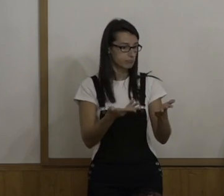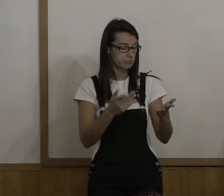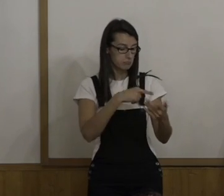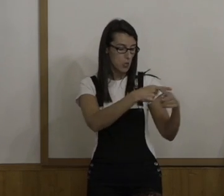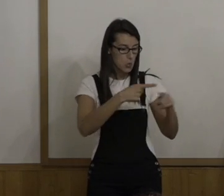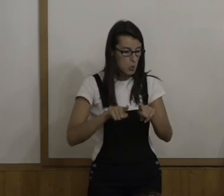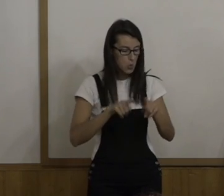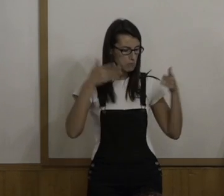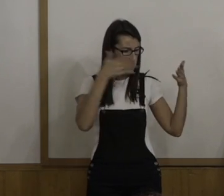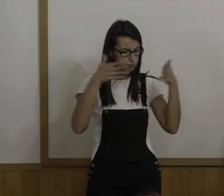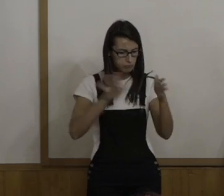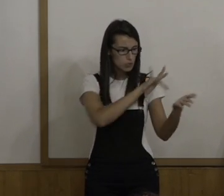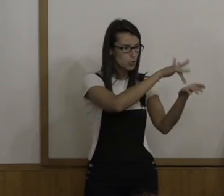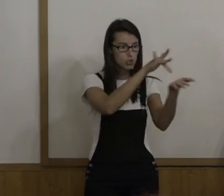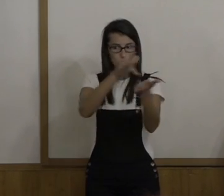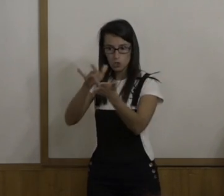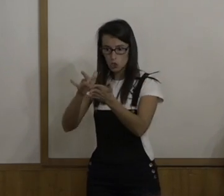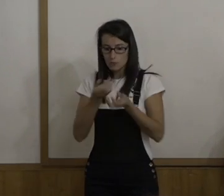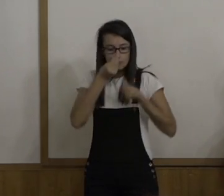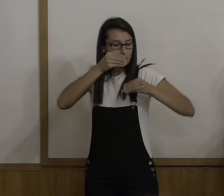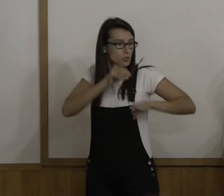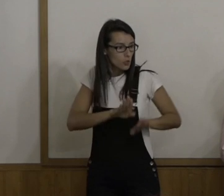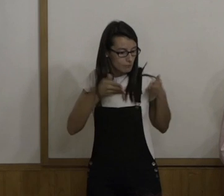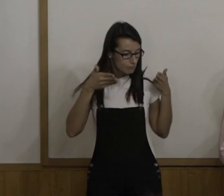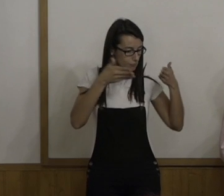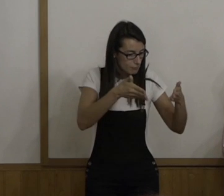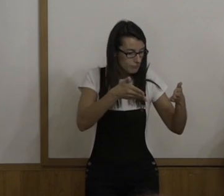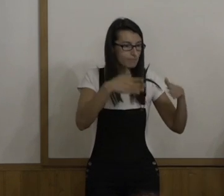con el sitio por donde estamos pasando. Y con esa idea,